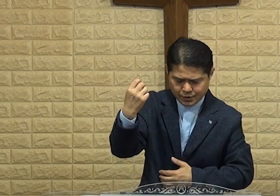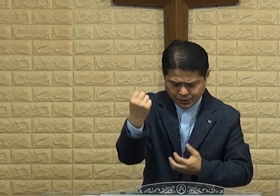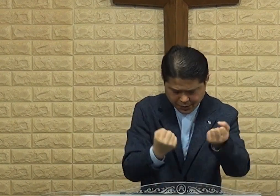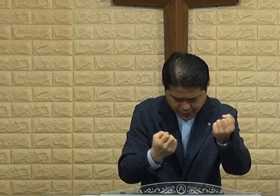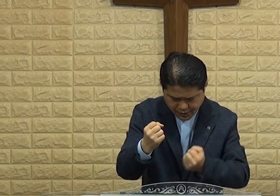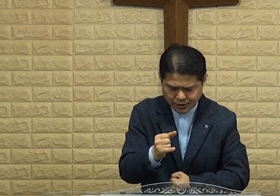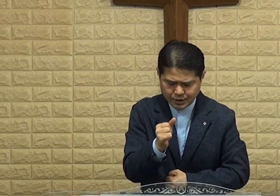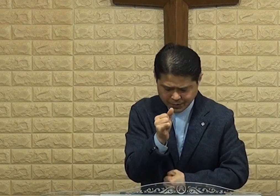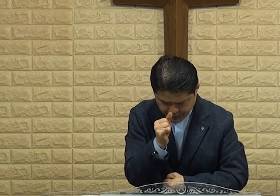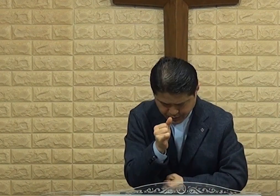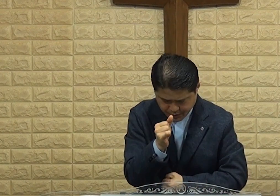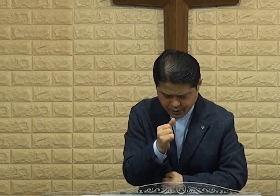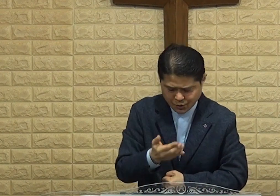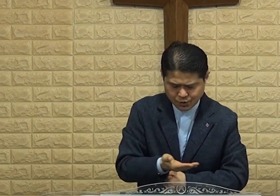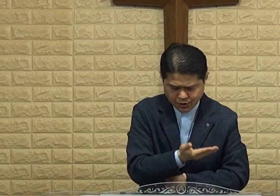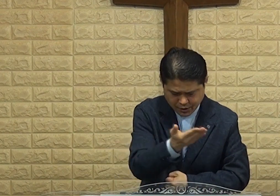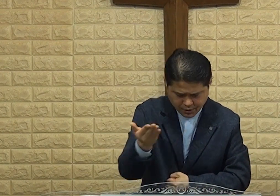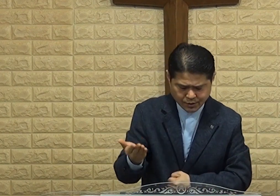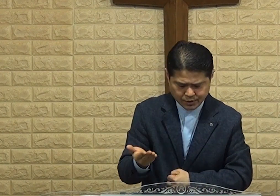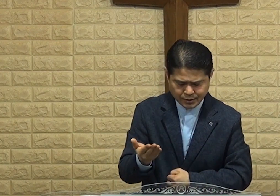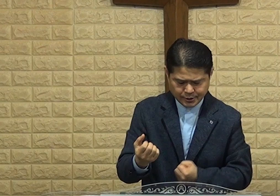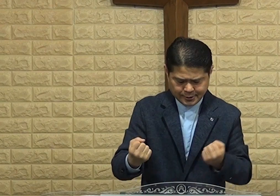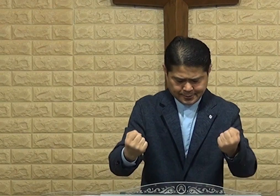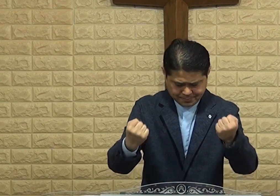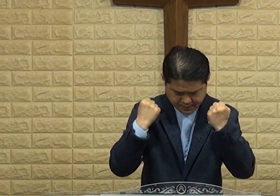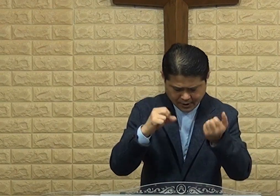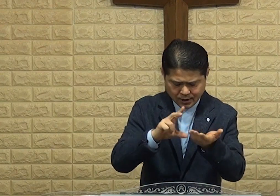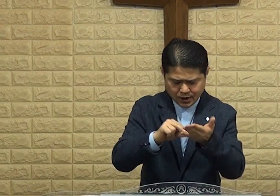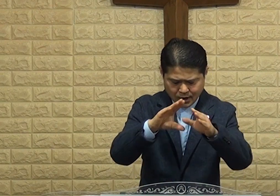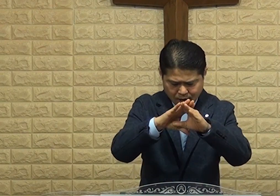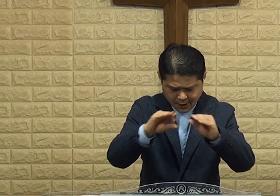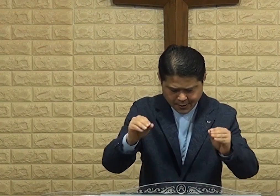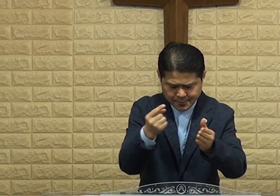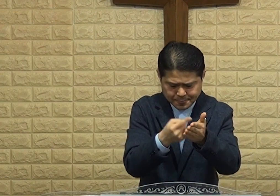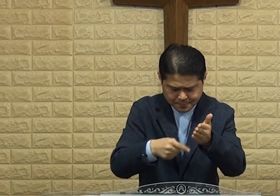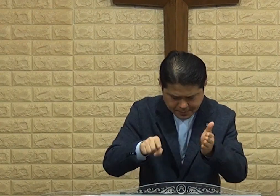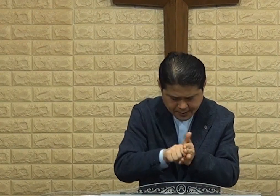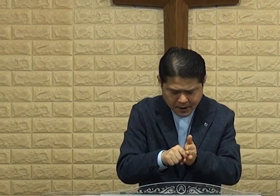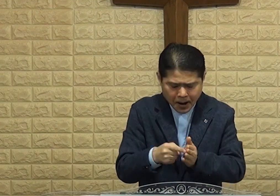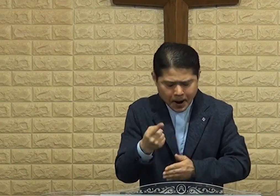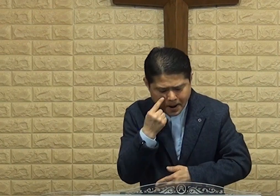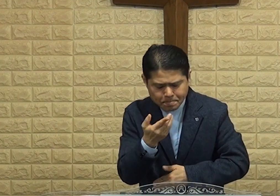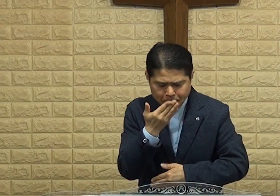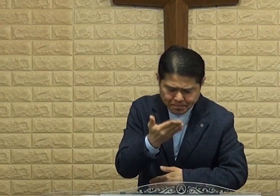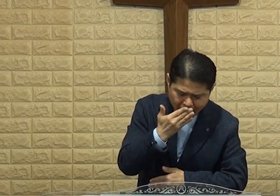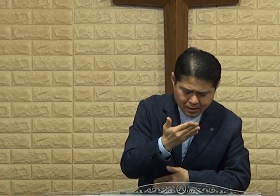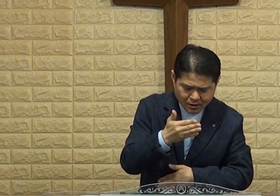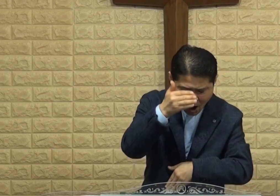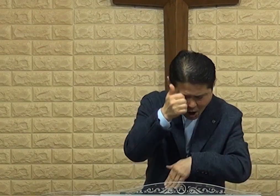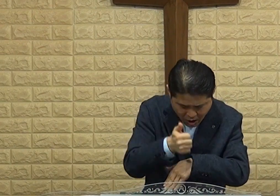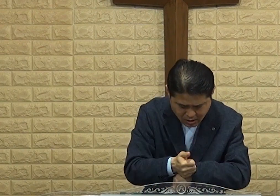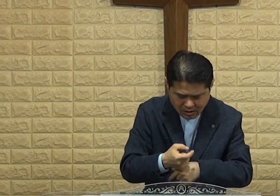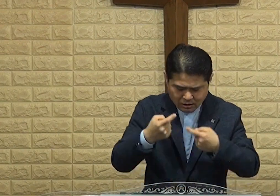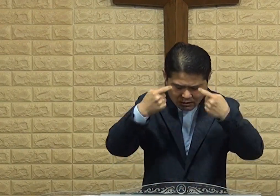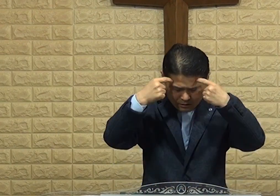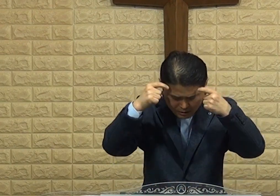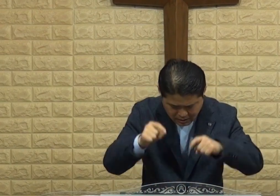우리의 개인적인 이 근심과 걱정이 있는데 아버지 안에서 그것이 다 할 수